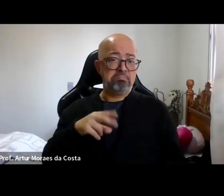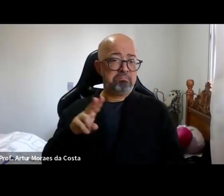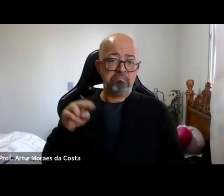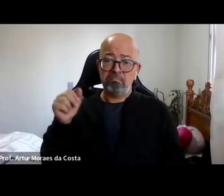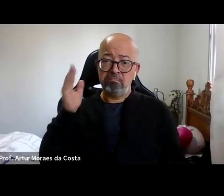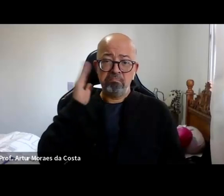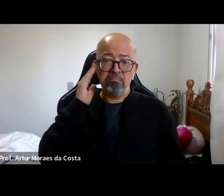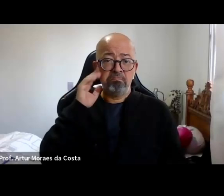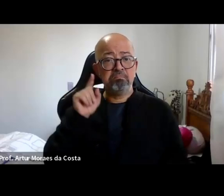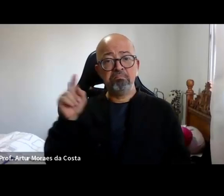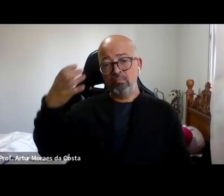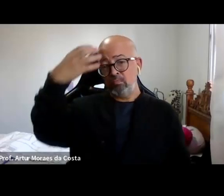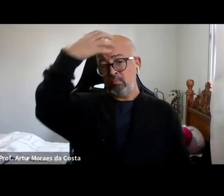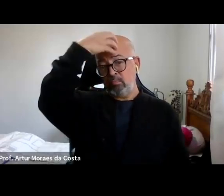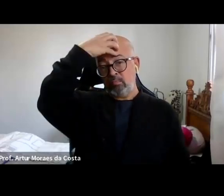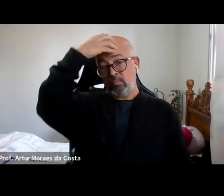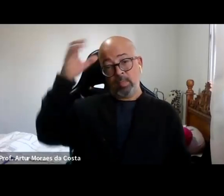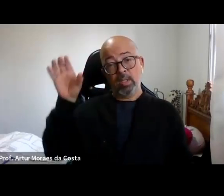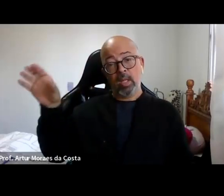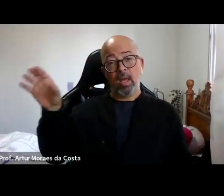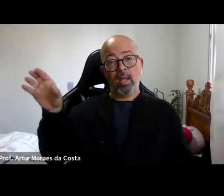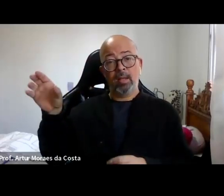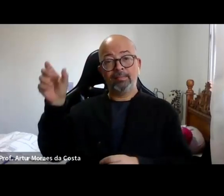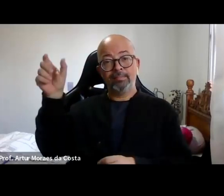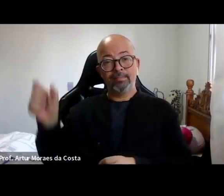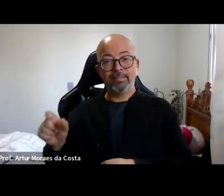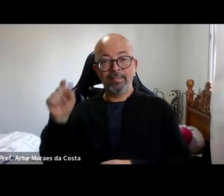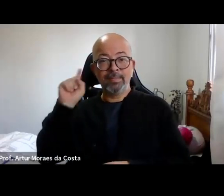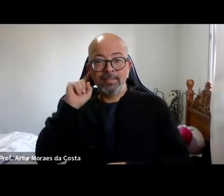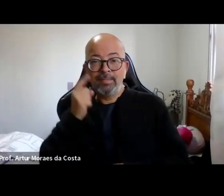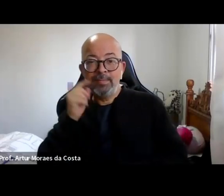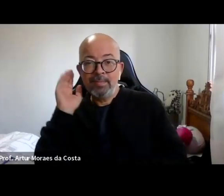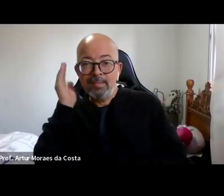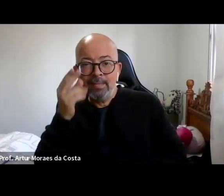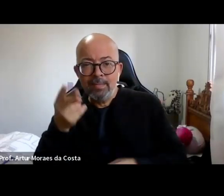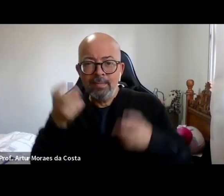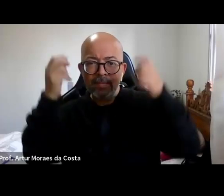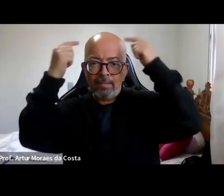que se puede estar haciendo una persona a partir de lo que yo le describo